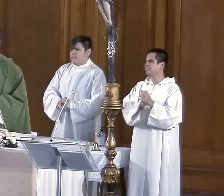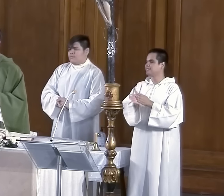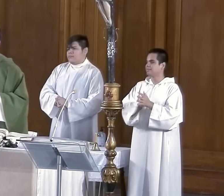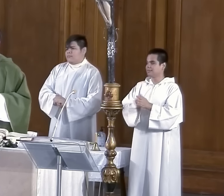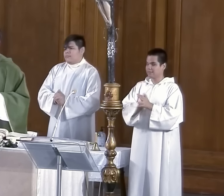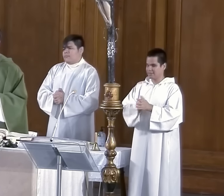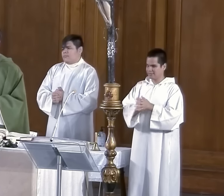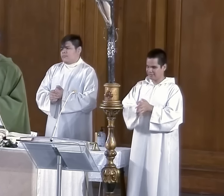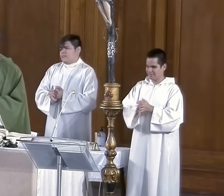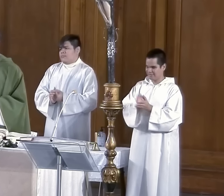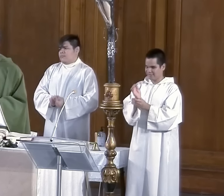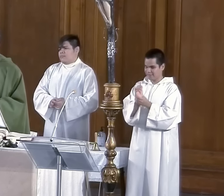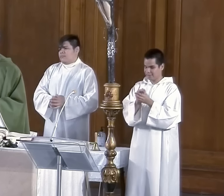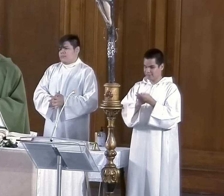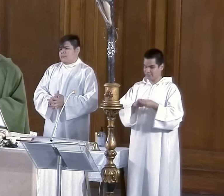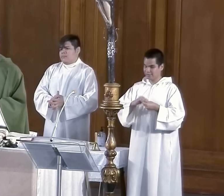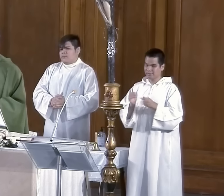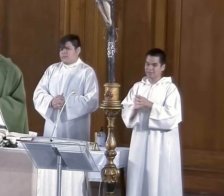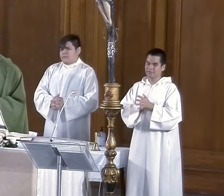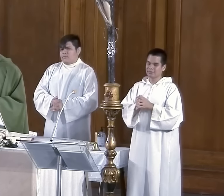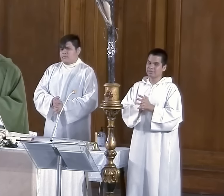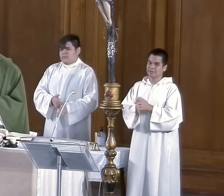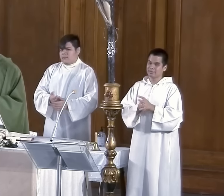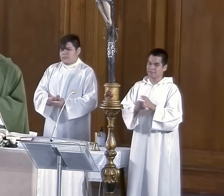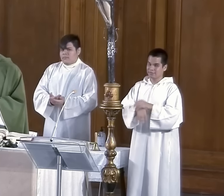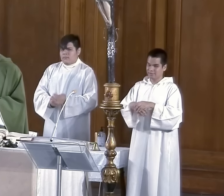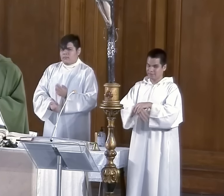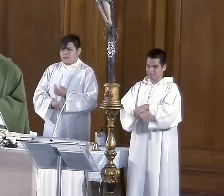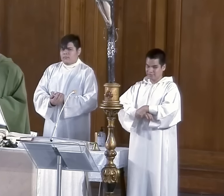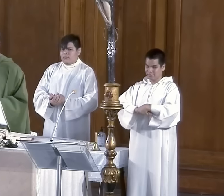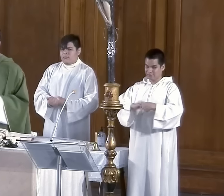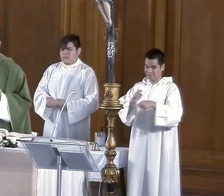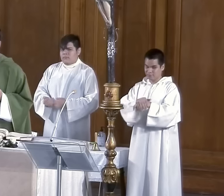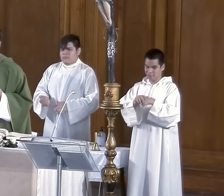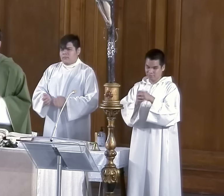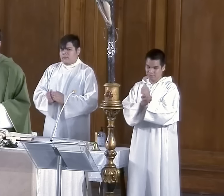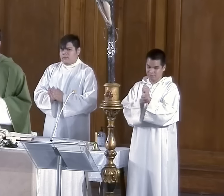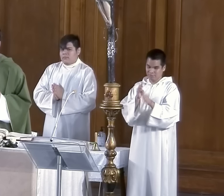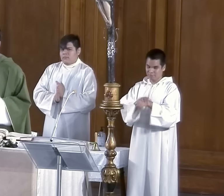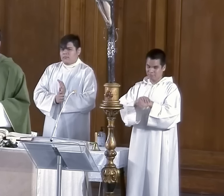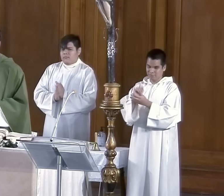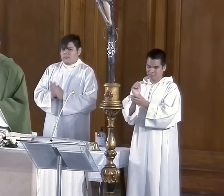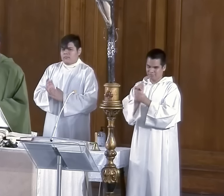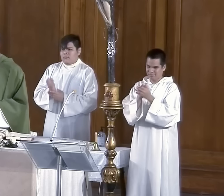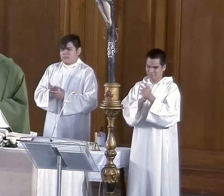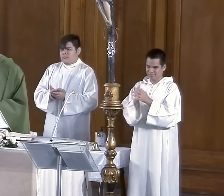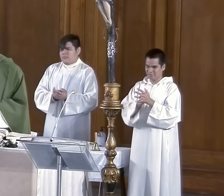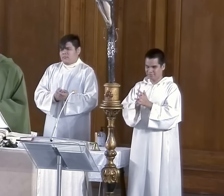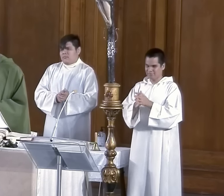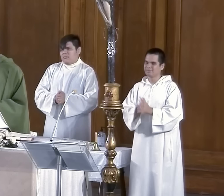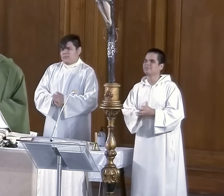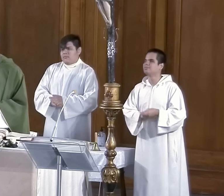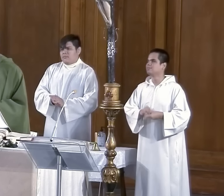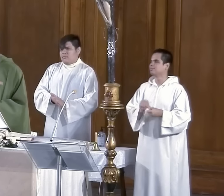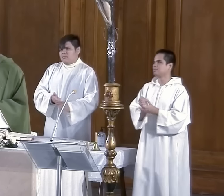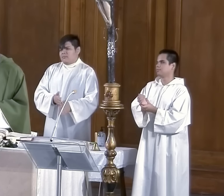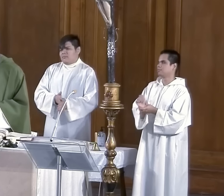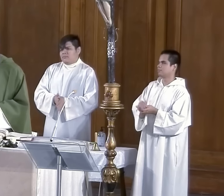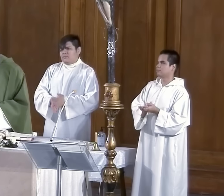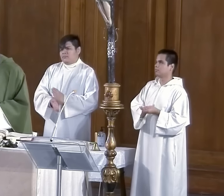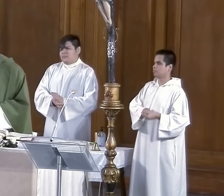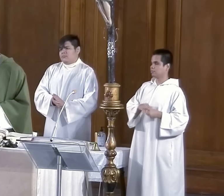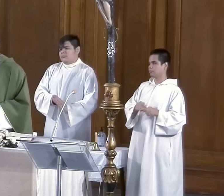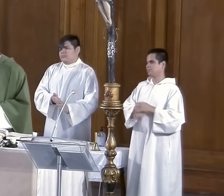encima de todas las cosas y te deseo en mi alma. Si no puedo recibirte sacramentalmente ahora, ven al menos espiritualmente